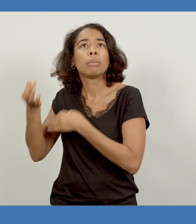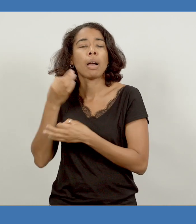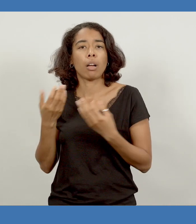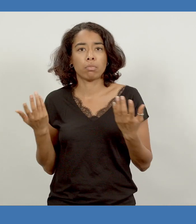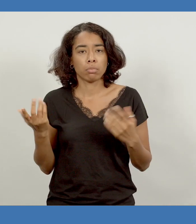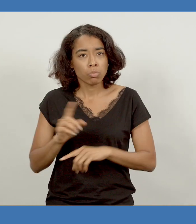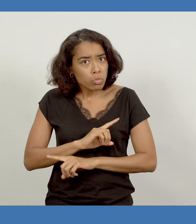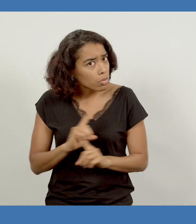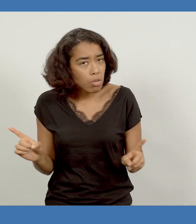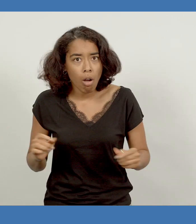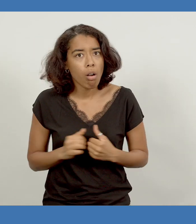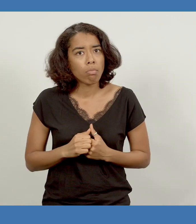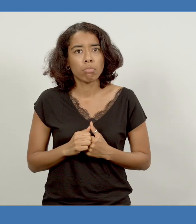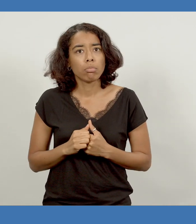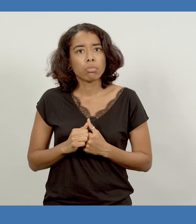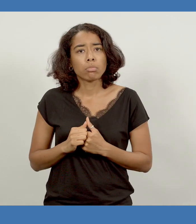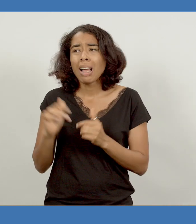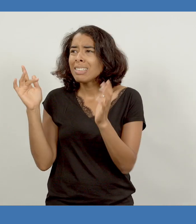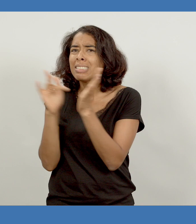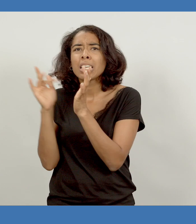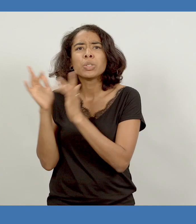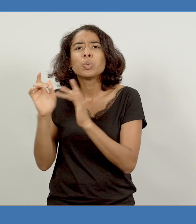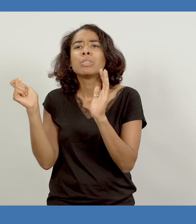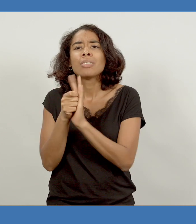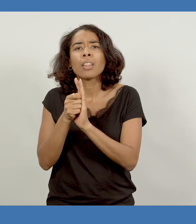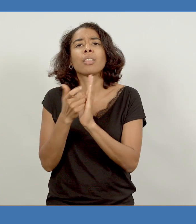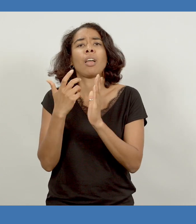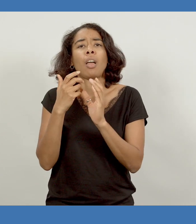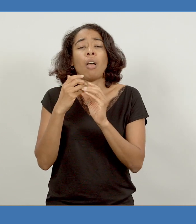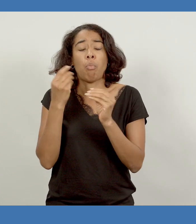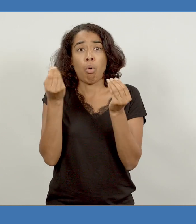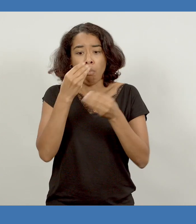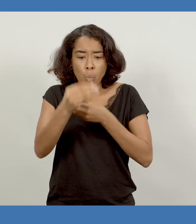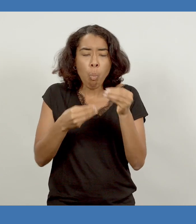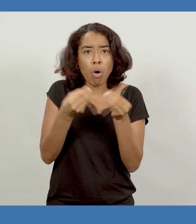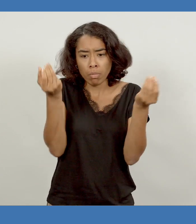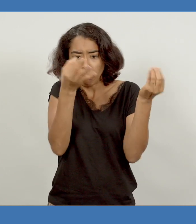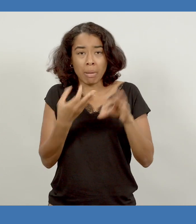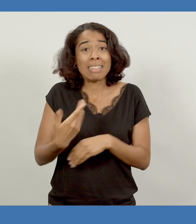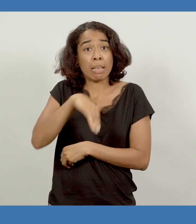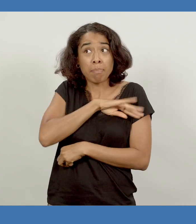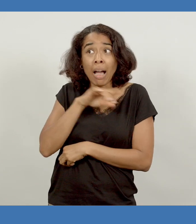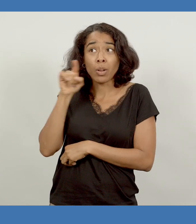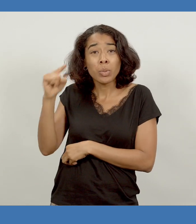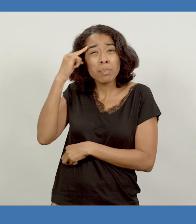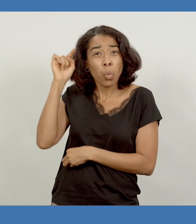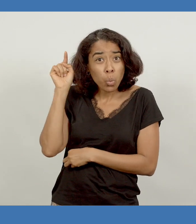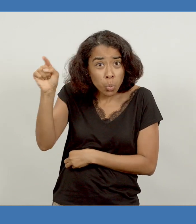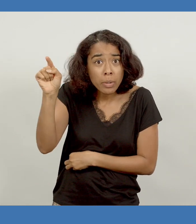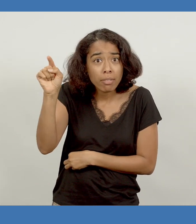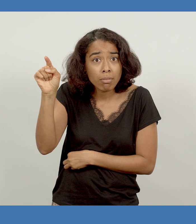Le Fils lui-même est à l'origine de la création. Tout a été fait en lui, par lui et pour lui,